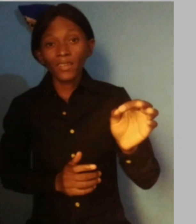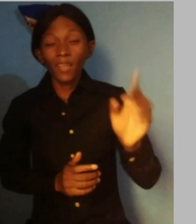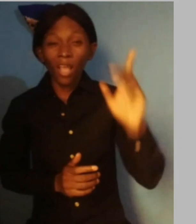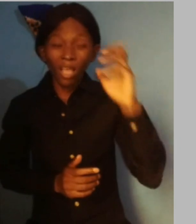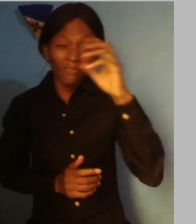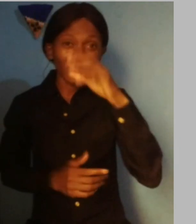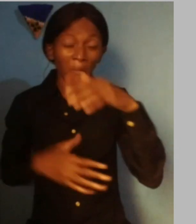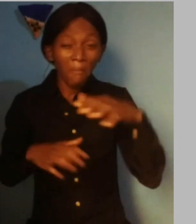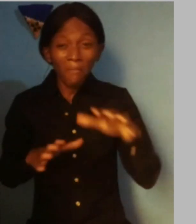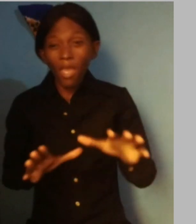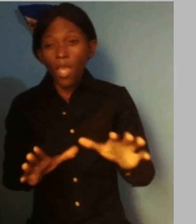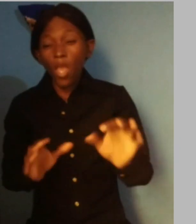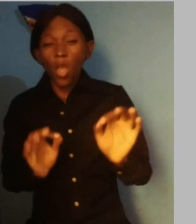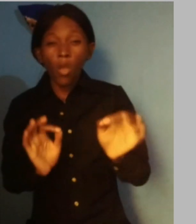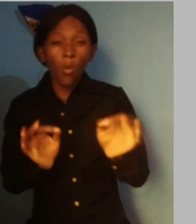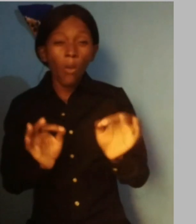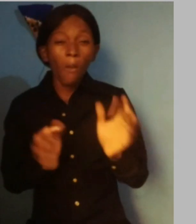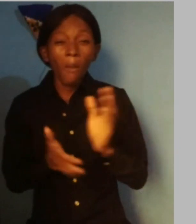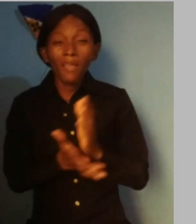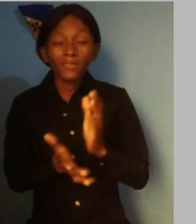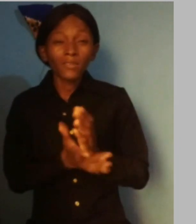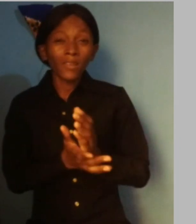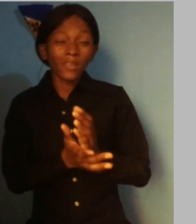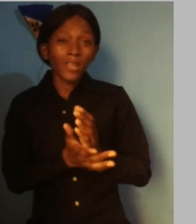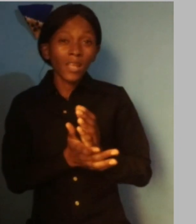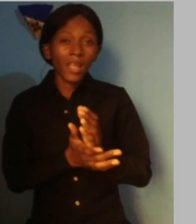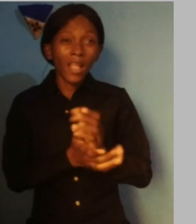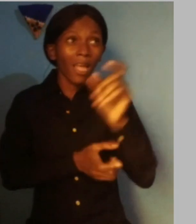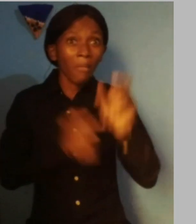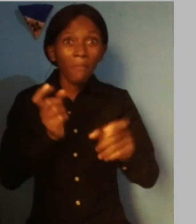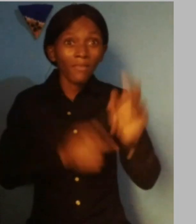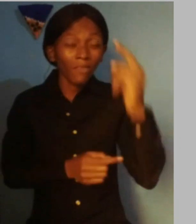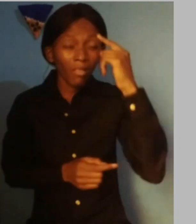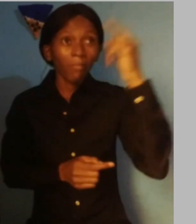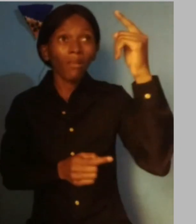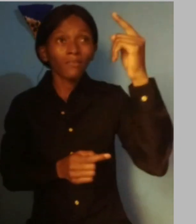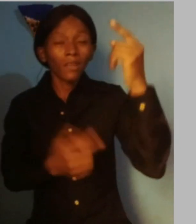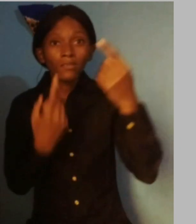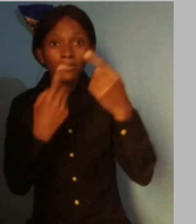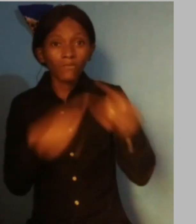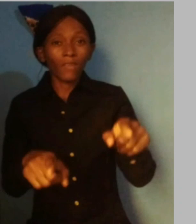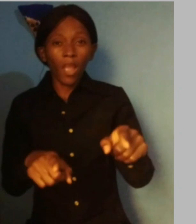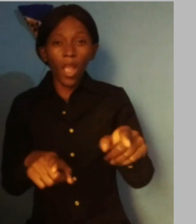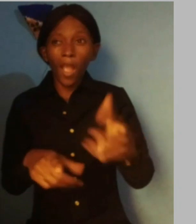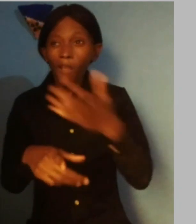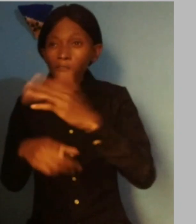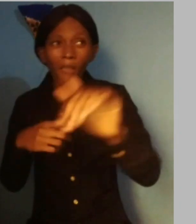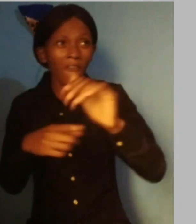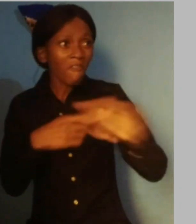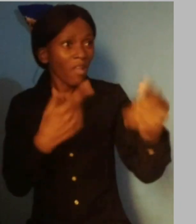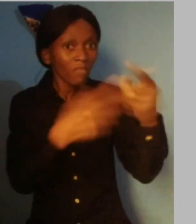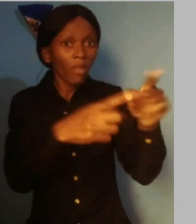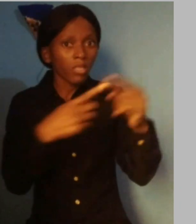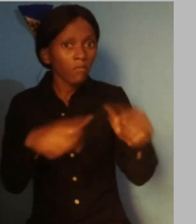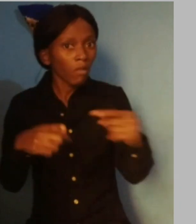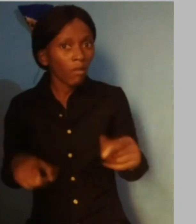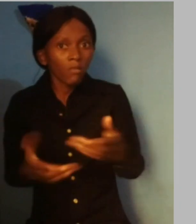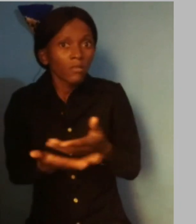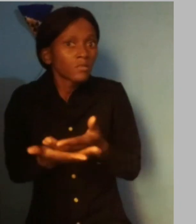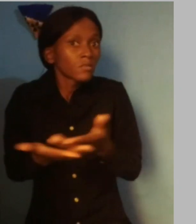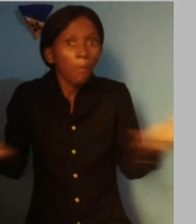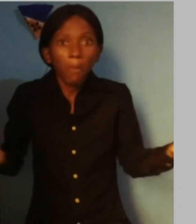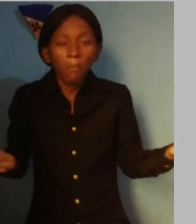cela est vrai, parce qu'il existe entre les hommes des pensées différentes, des façons de faire différentes,